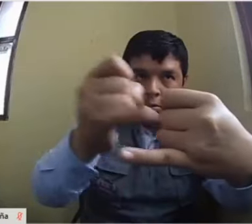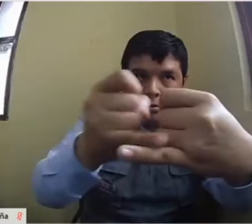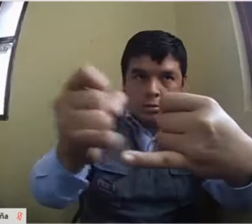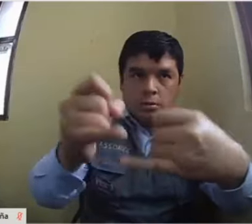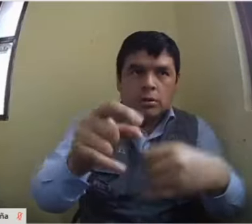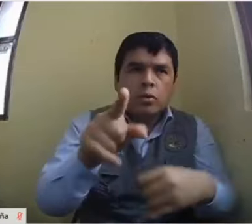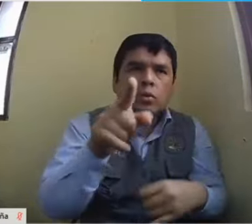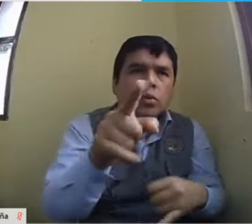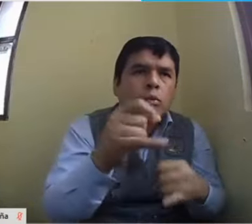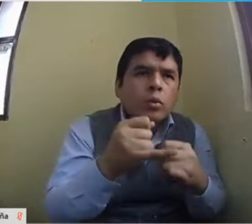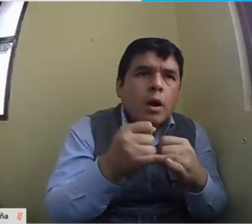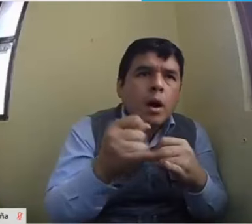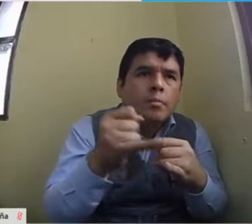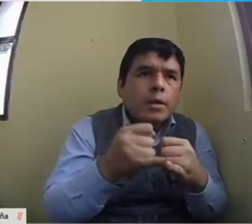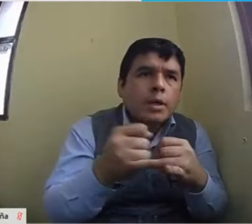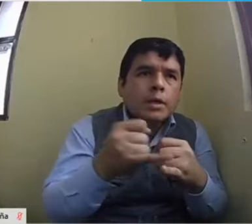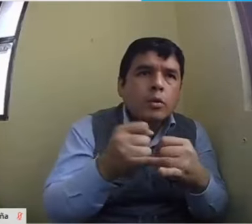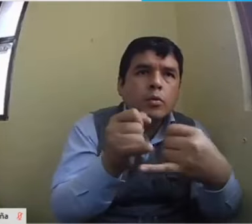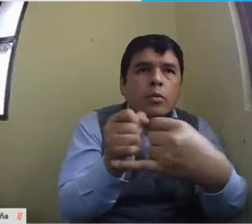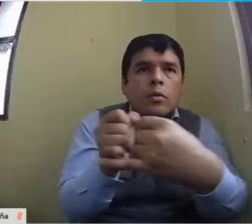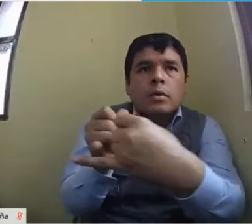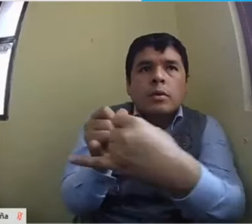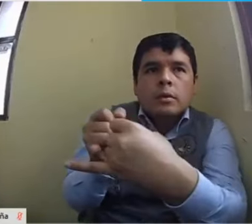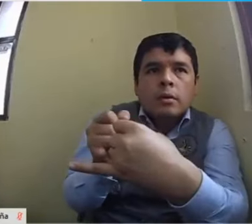No para abajo, sino es rozando el meñique.